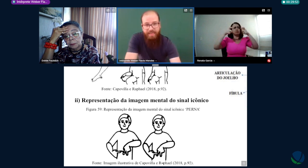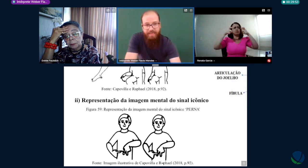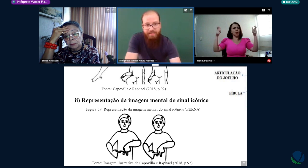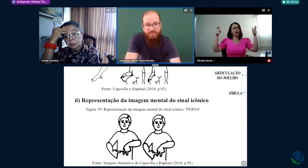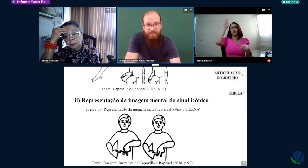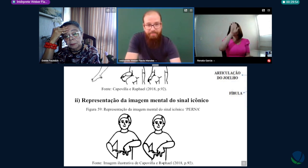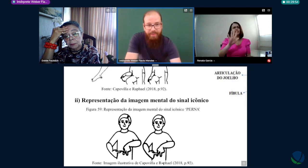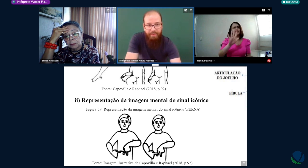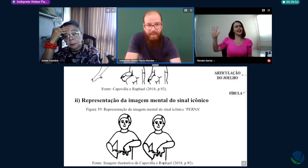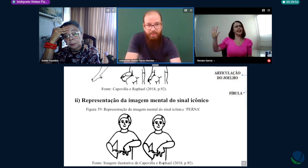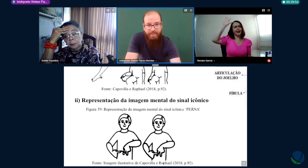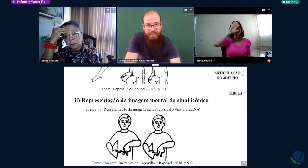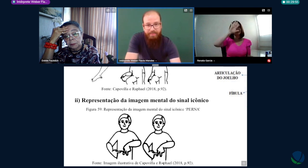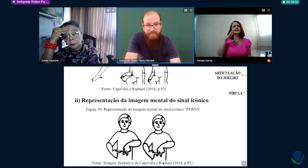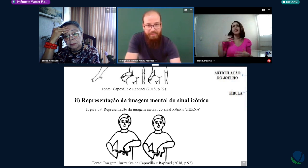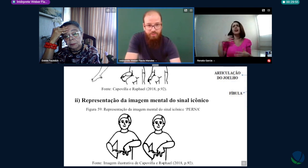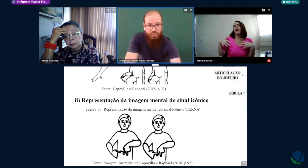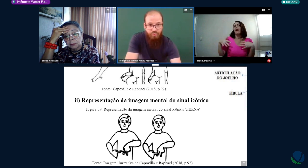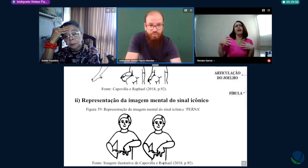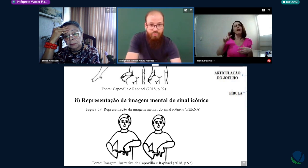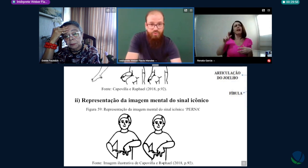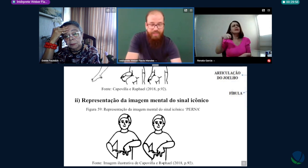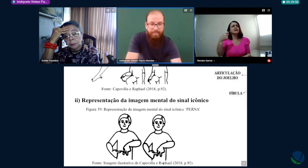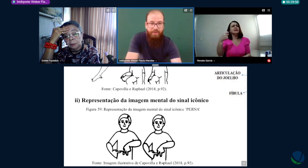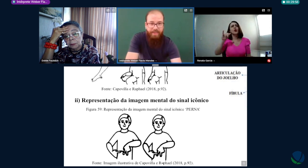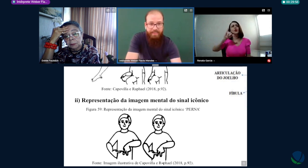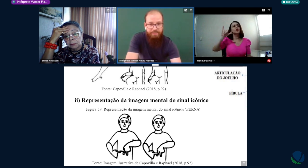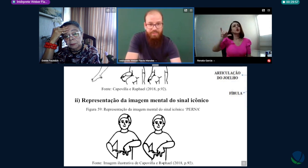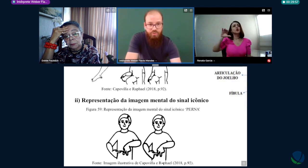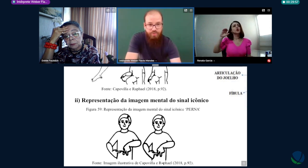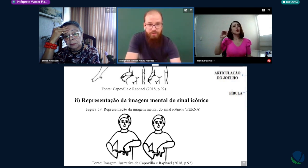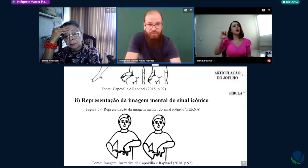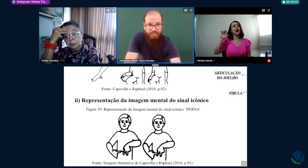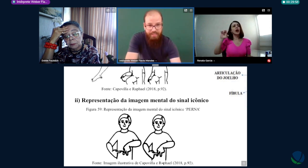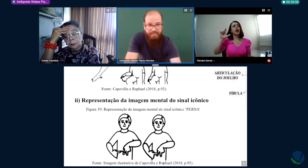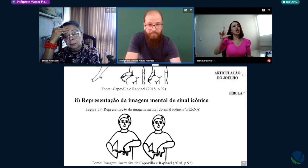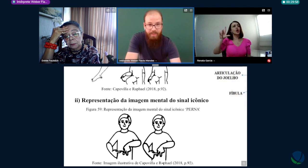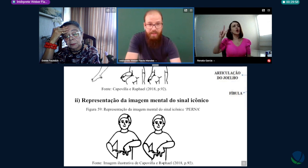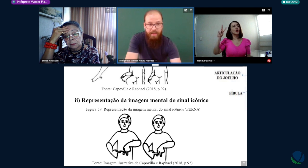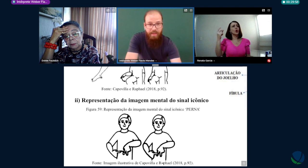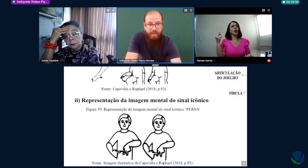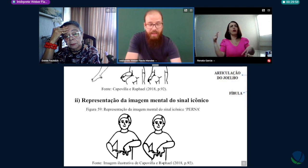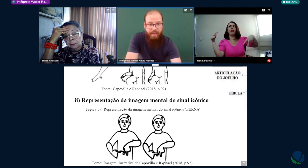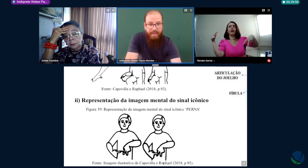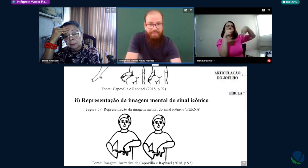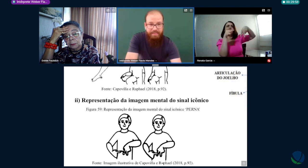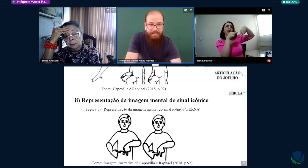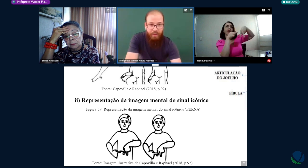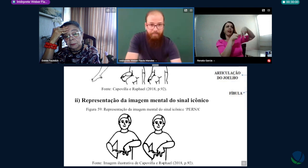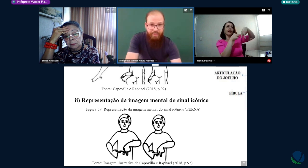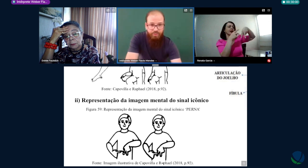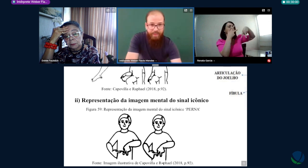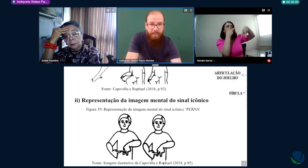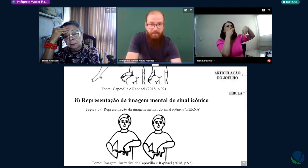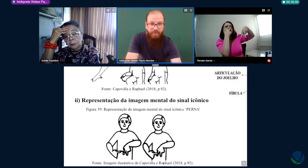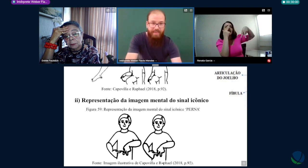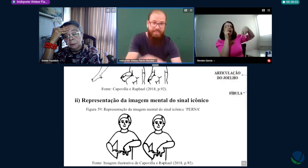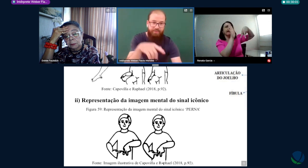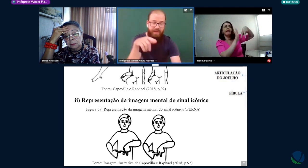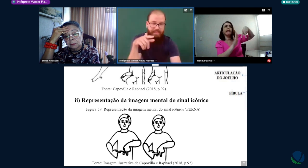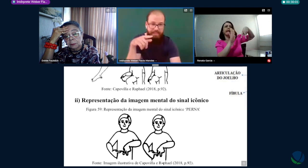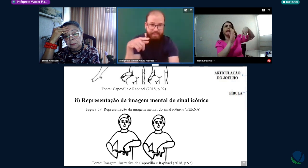como seria isso, né? Porque a maioria dos surdos, né, a maioria das pessoas que utilizam esse sinal para